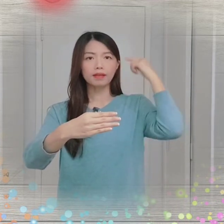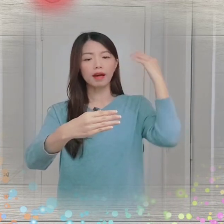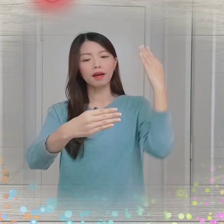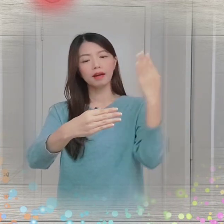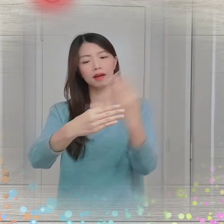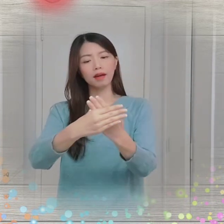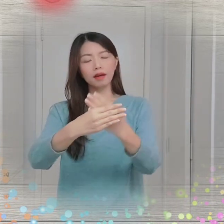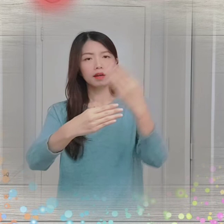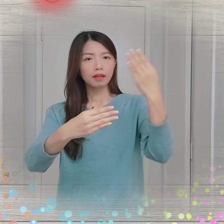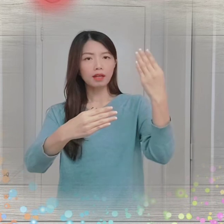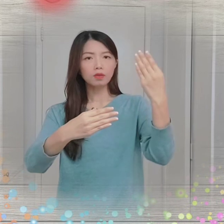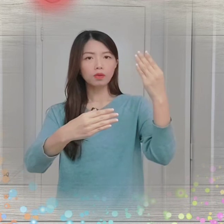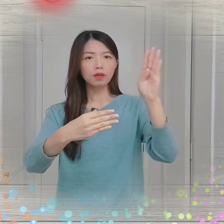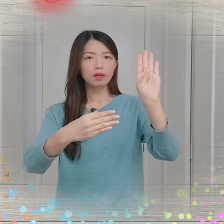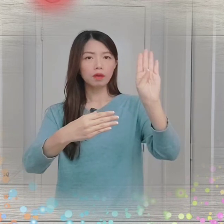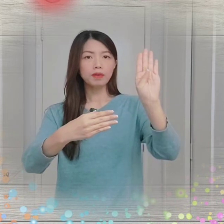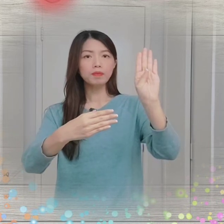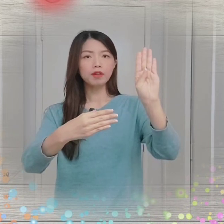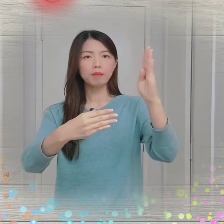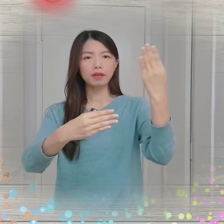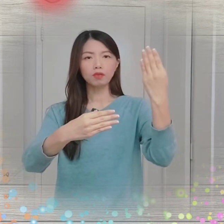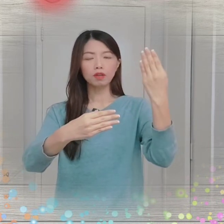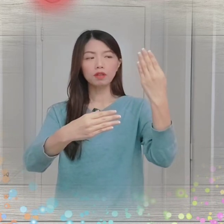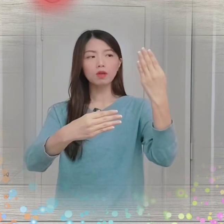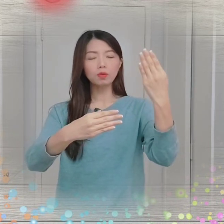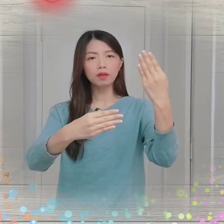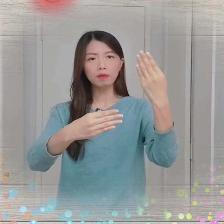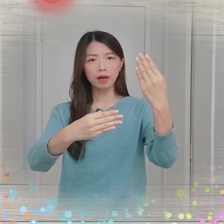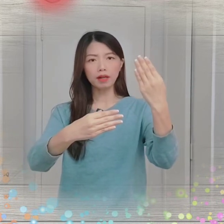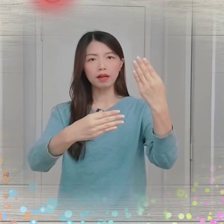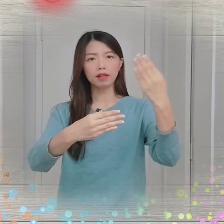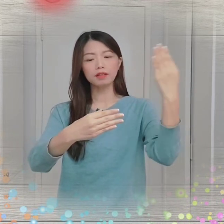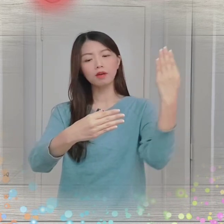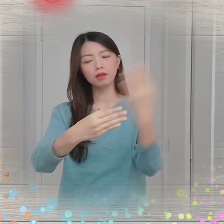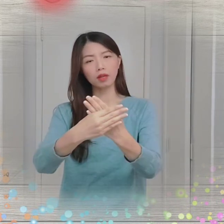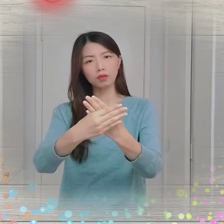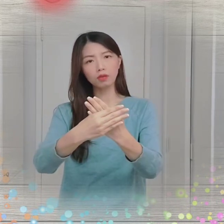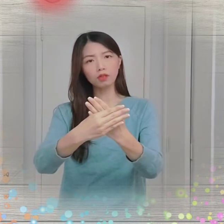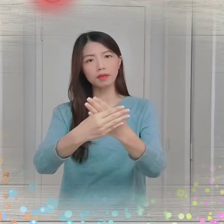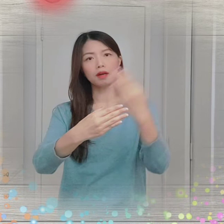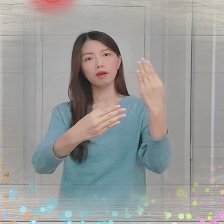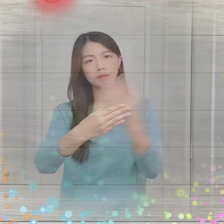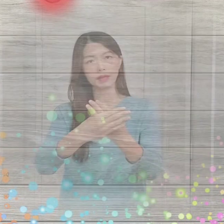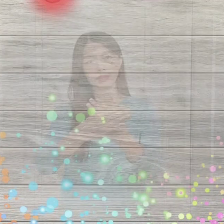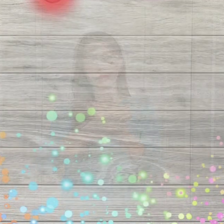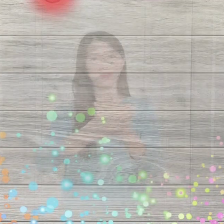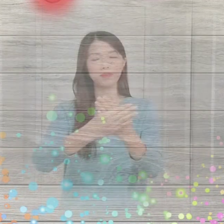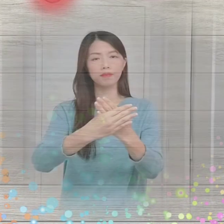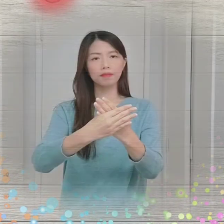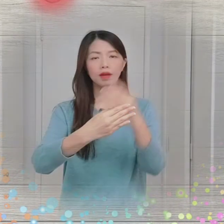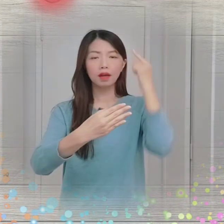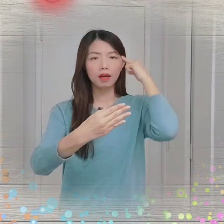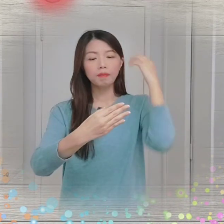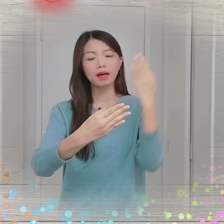박사 다른 손은 이렇게 비읍처럼 만들어주셔서 손등이 밖을 향하게 해서 그대로 쳐주시면 돼요. 박사